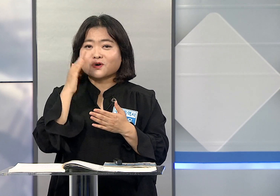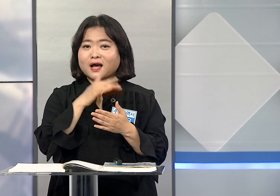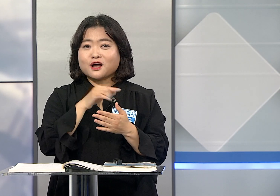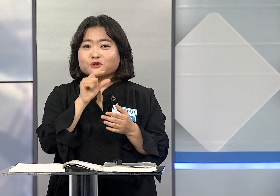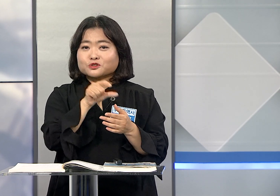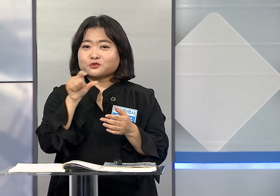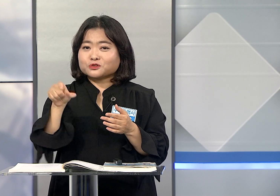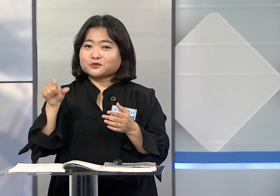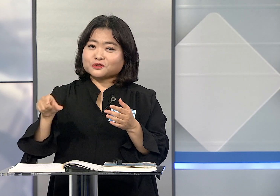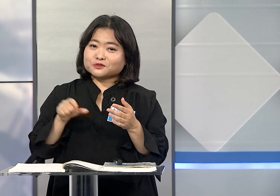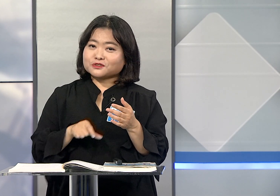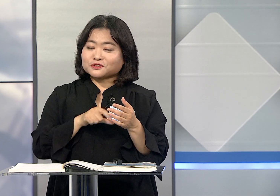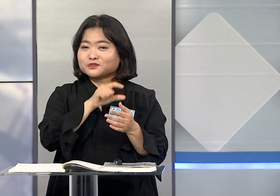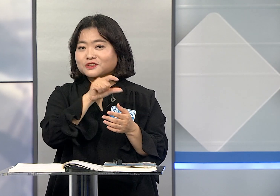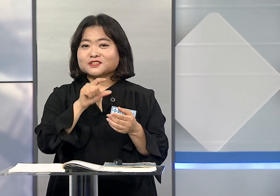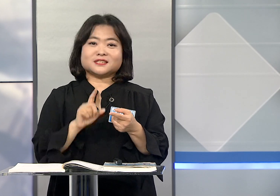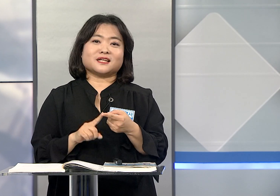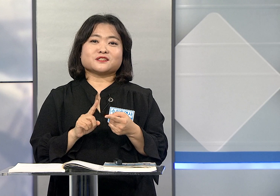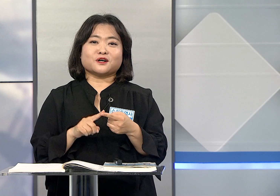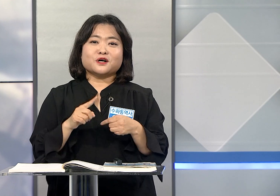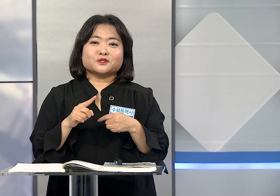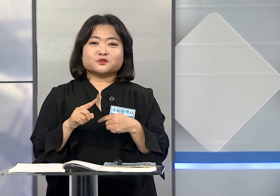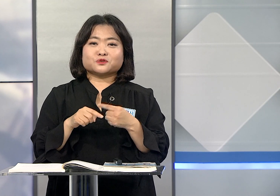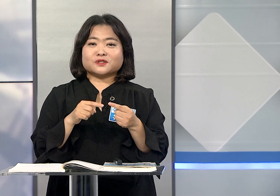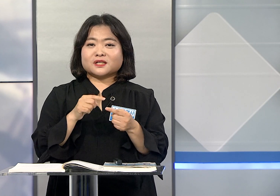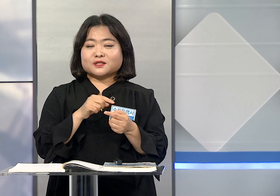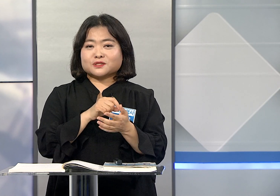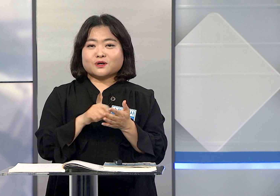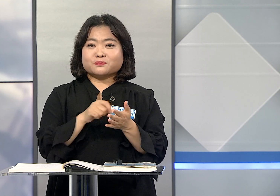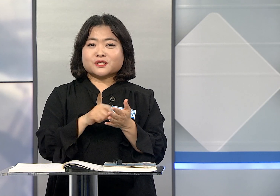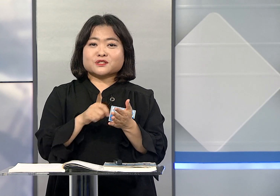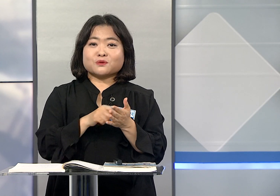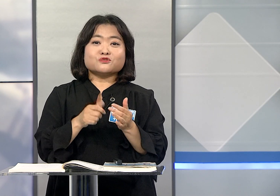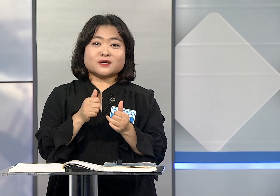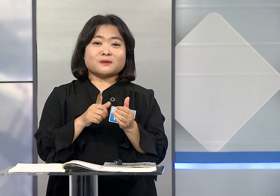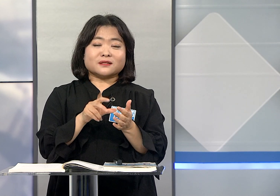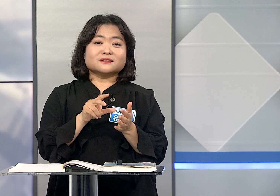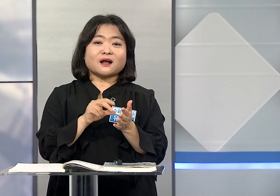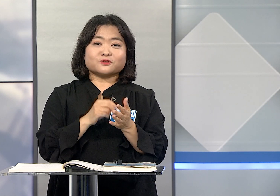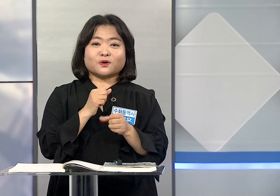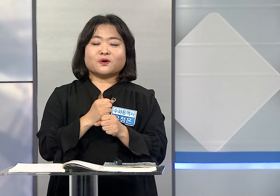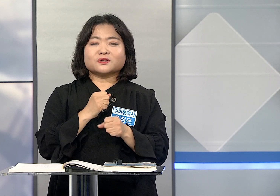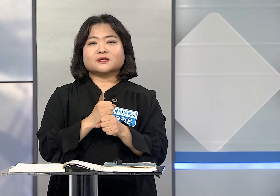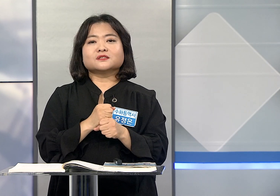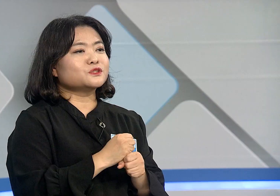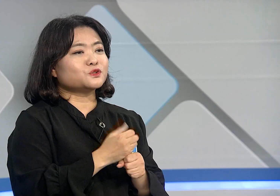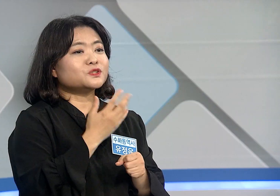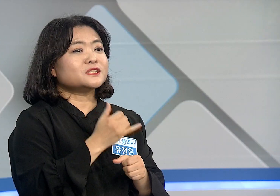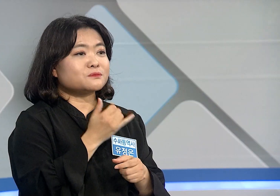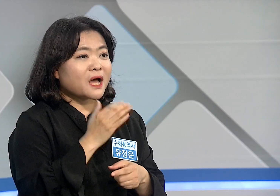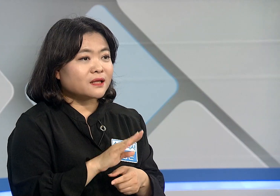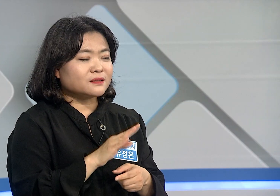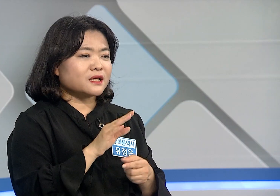워낙 구석진 데서 이 시험 필기 시험 문제를 만들더라고요. 그럴 수도 있지만 이렇게